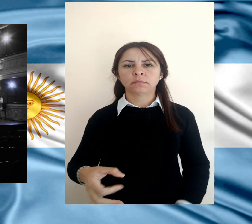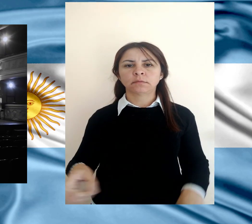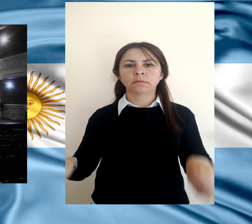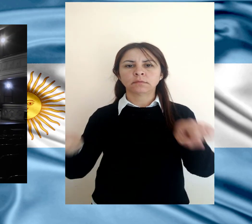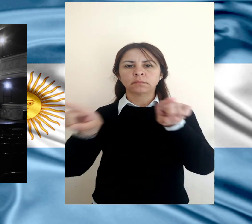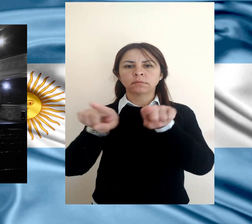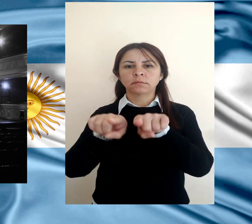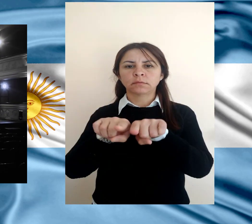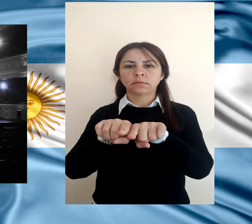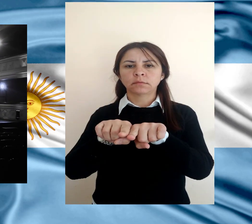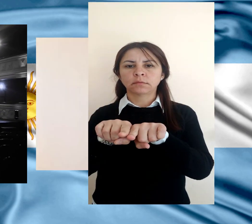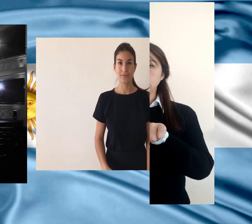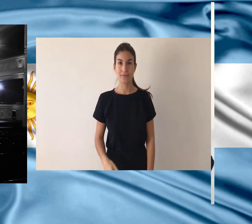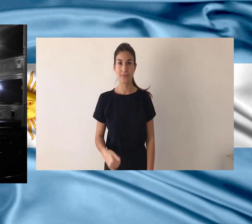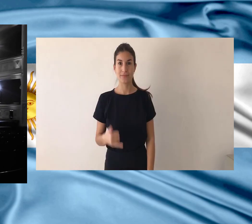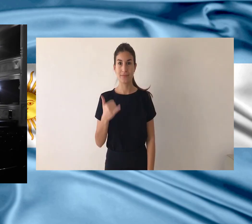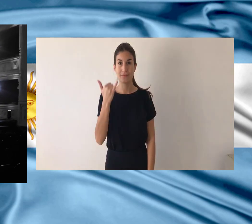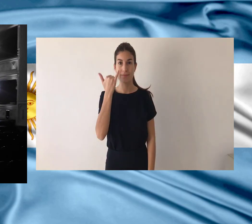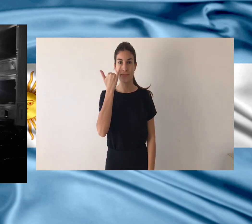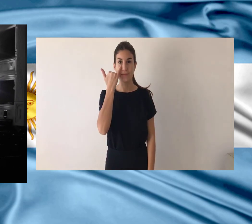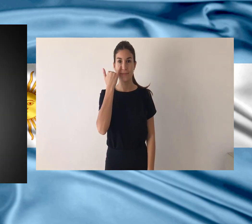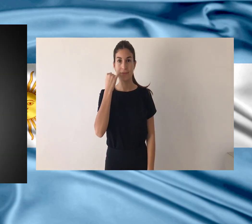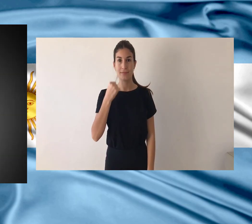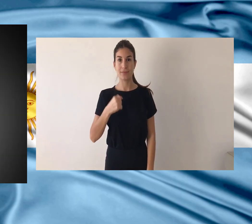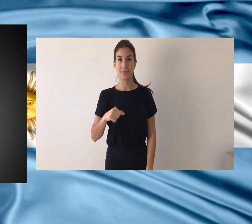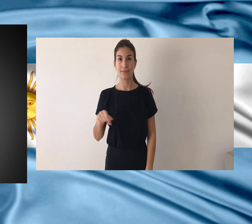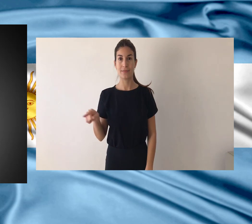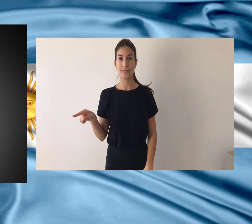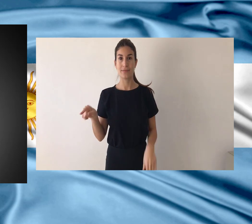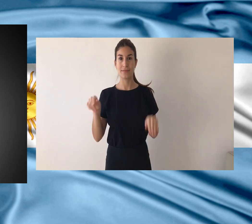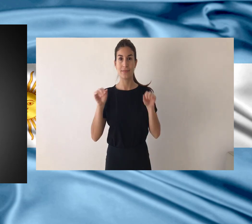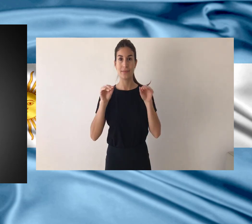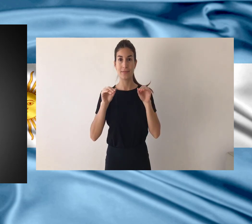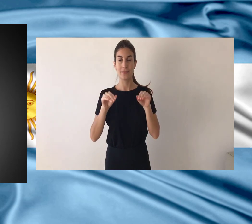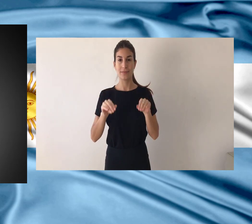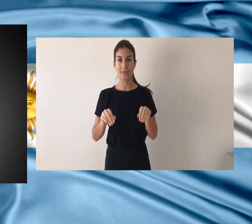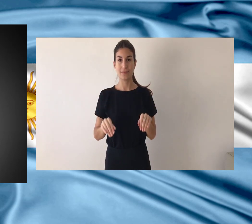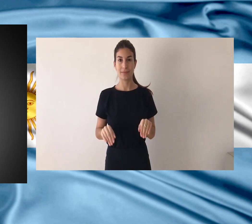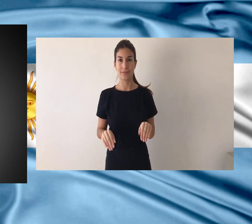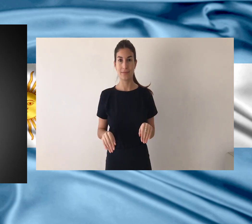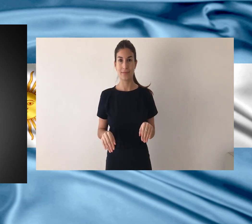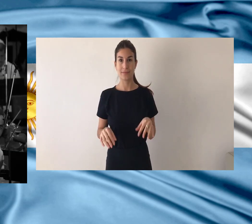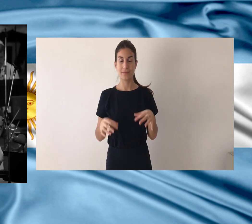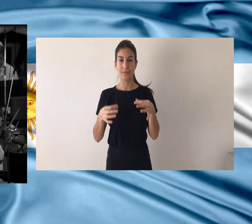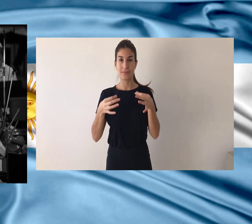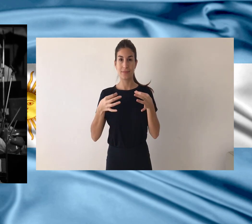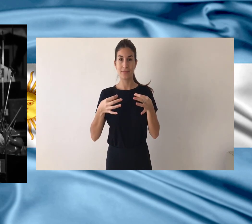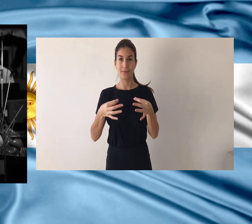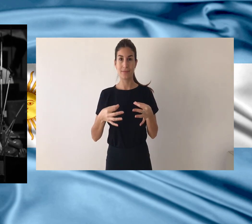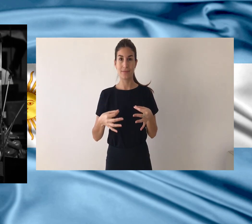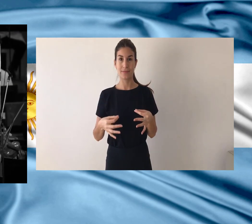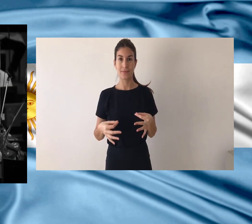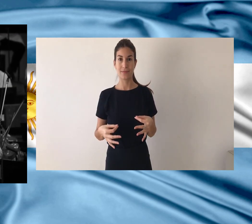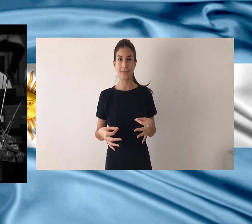noble igualdad. Ya a su trono